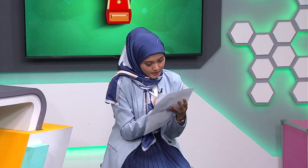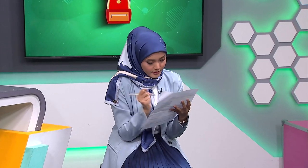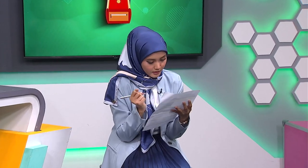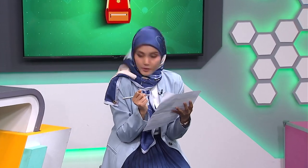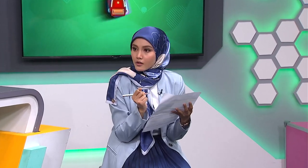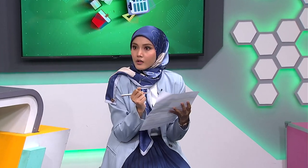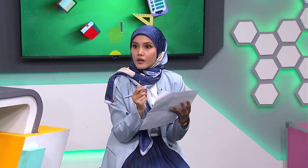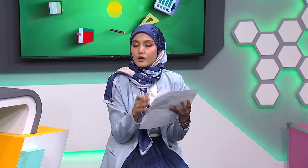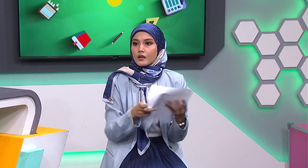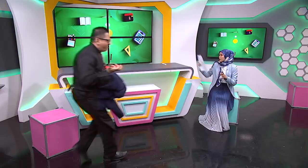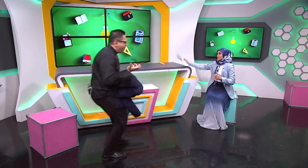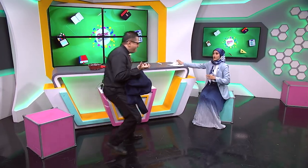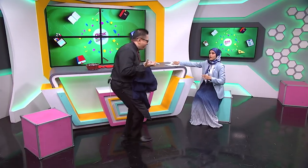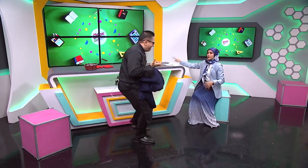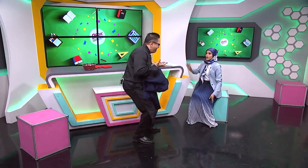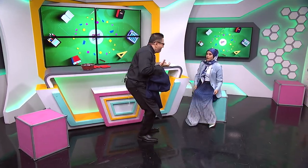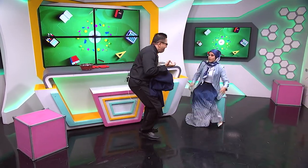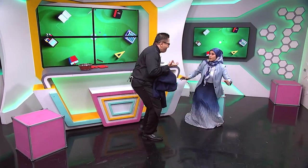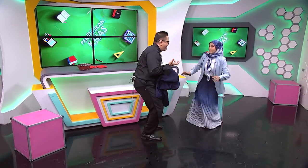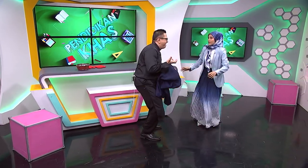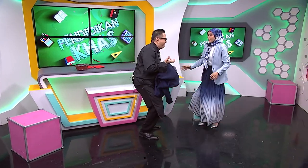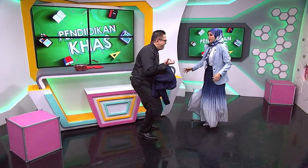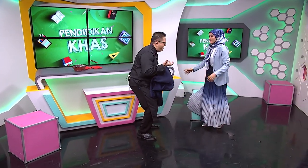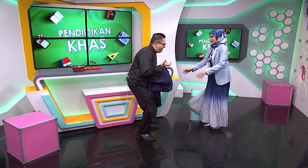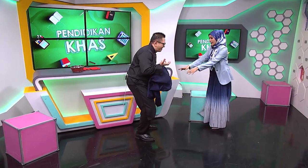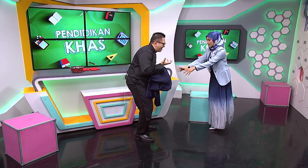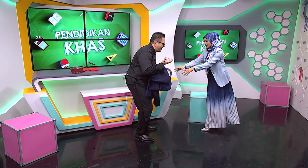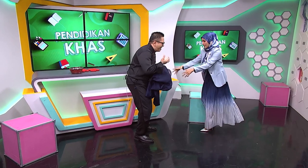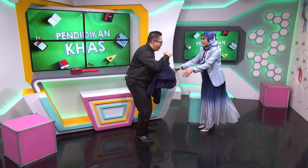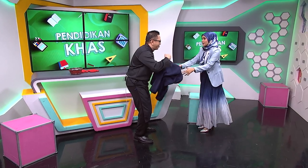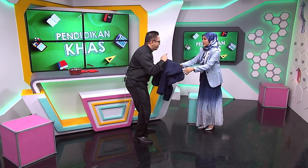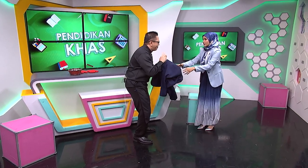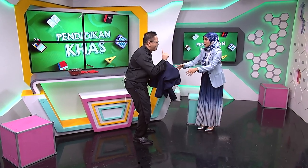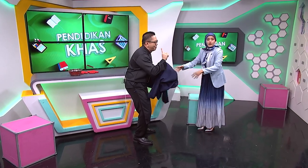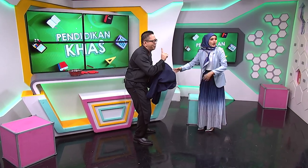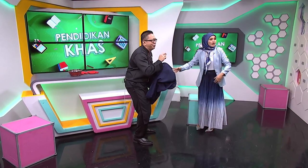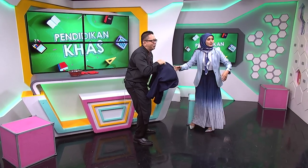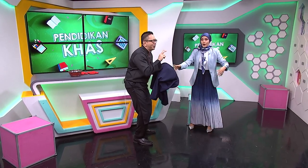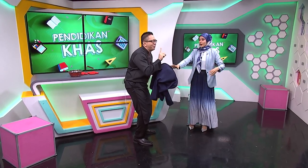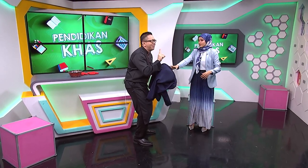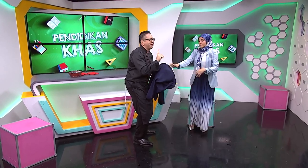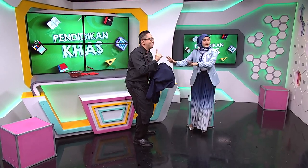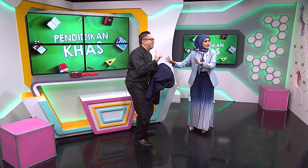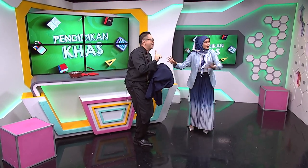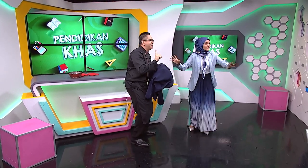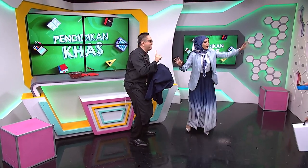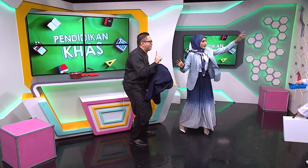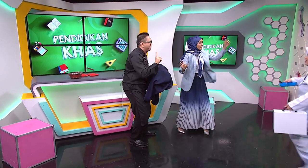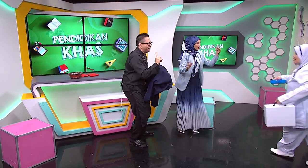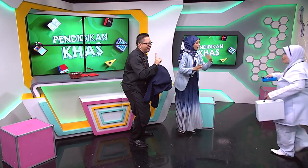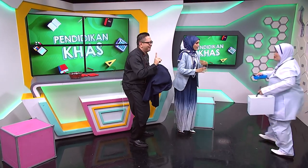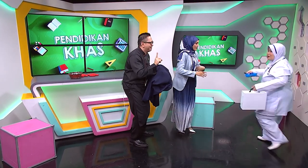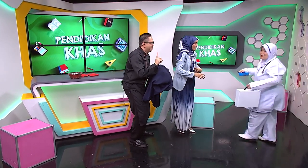Betulannya sakit, sakit, sakit. Kenapa? Kenapa? Kenapa? Sakit. Kenapa? Jururawat mandu. Jururawat, jururawat, jururawat.